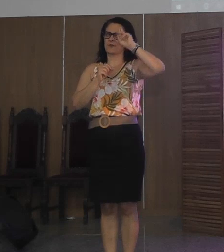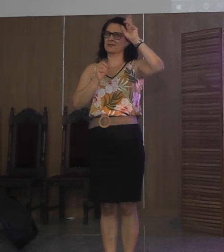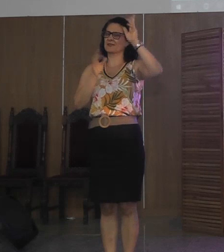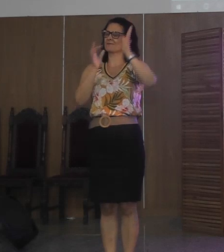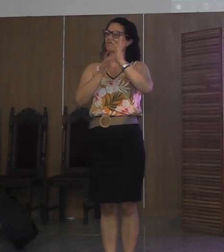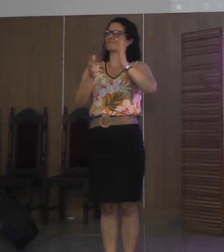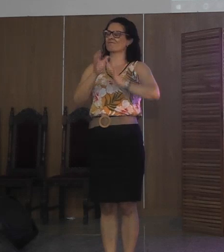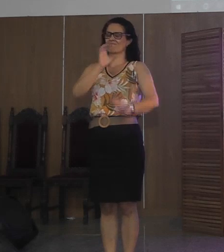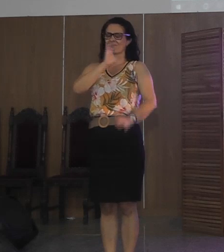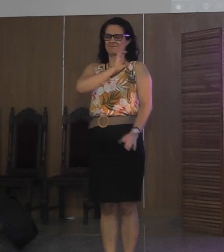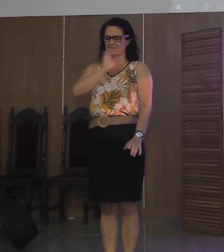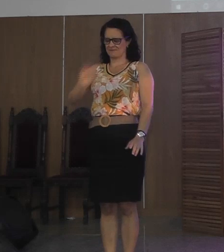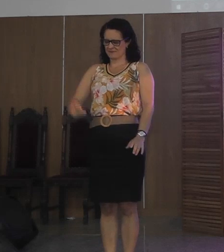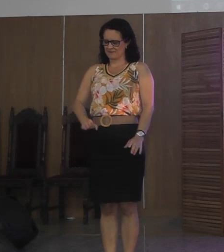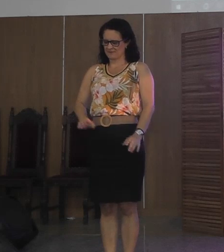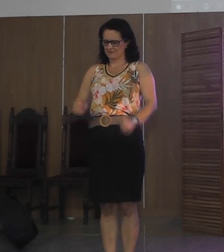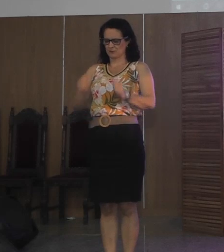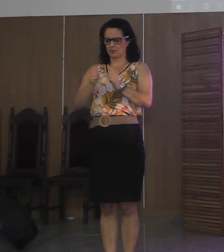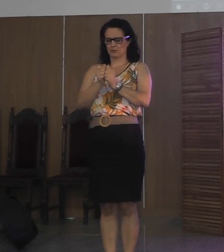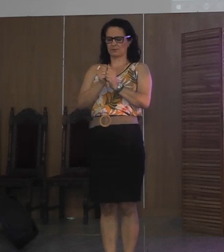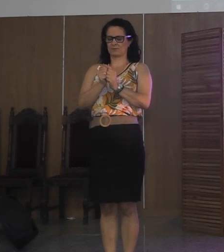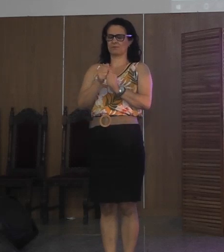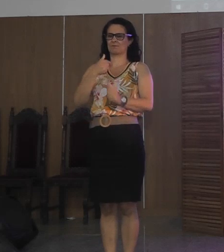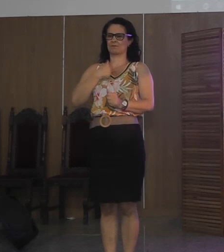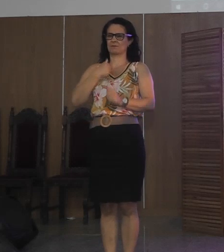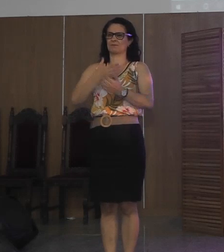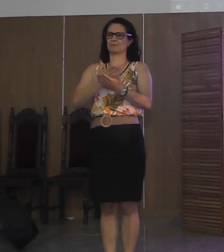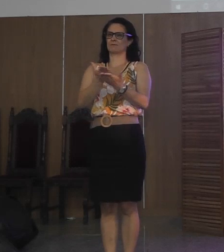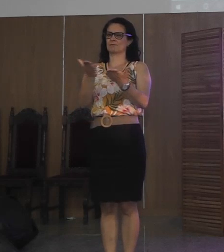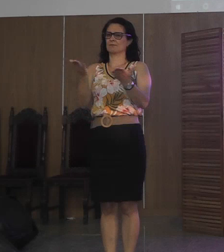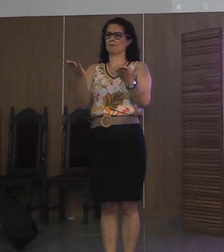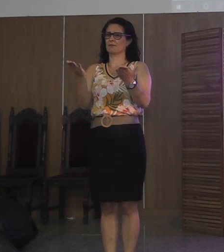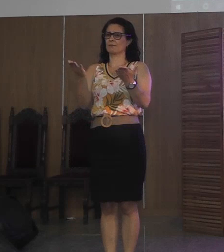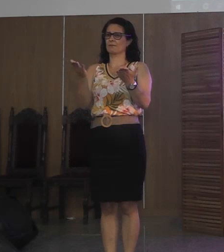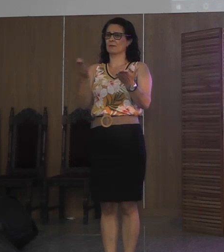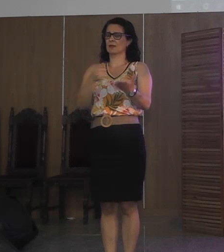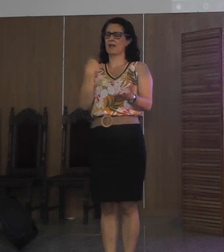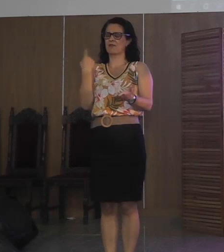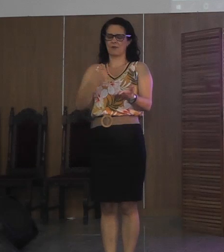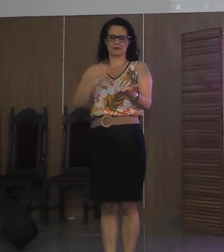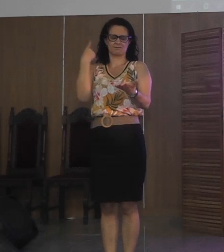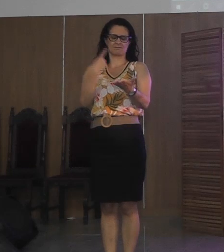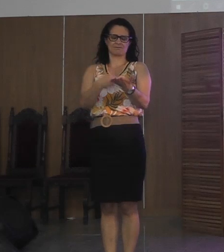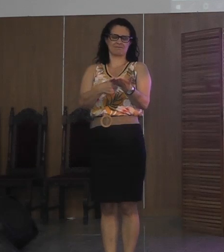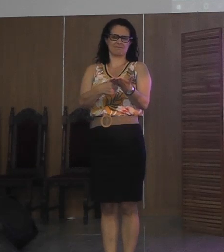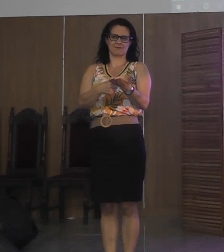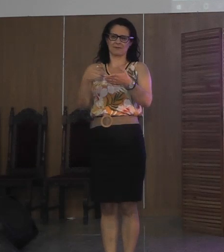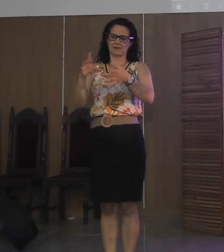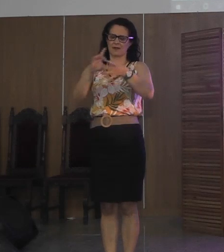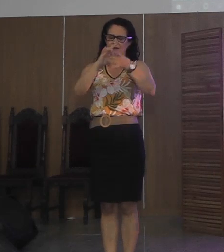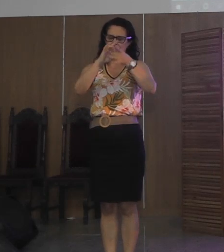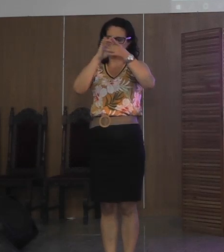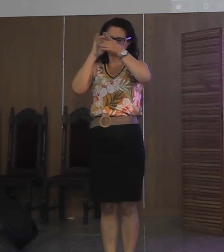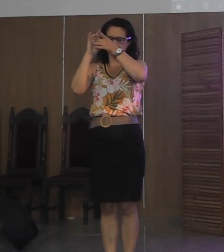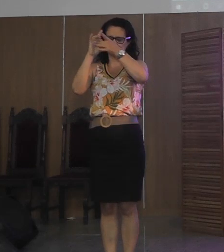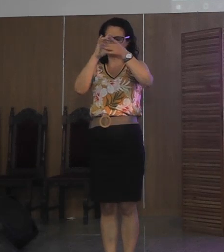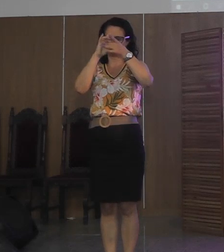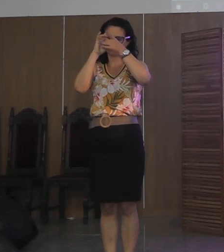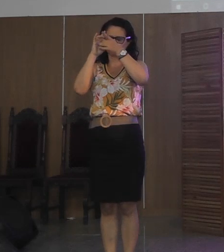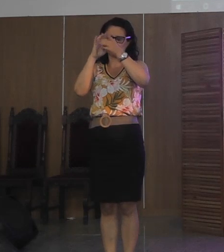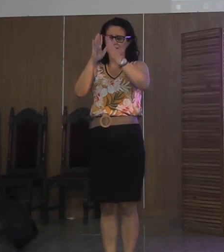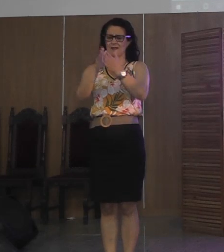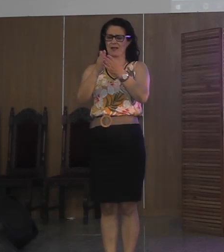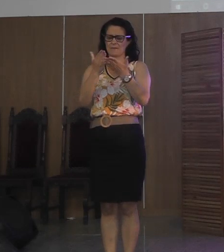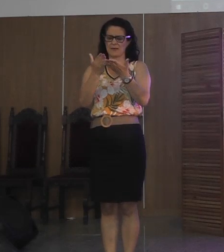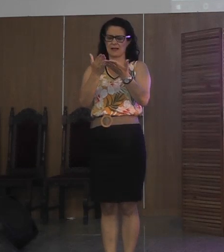temos uma aliança com Ele, e a palavra de Deus é clara, né, irmãos? O que diz o Senhor, o que diz a